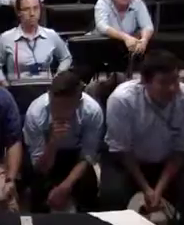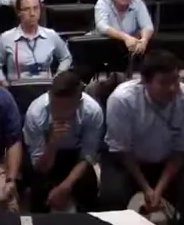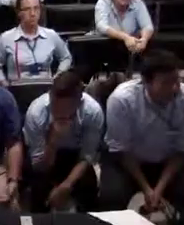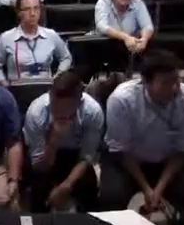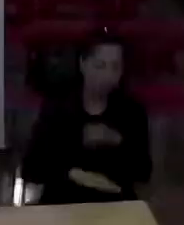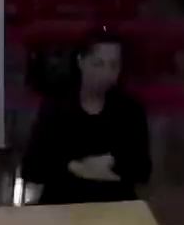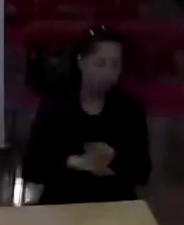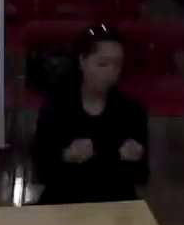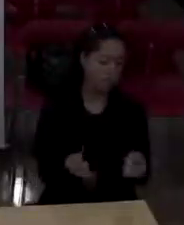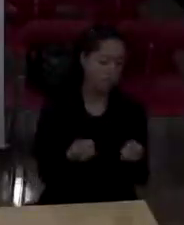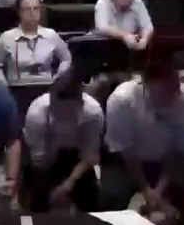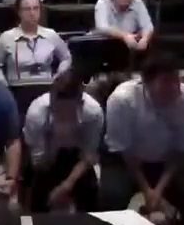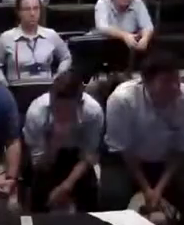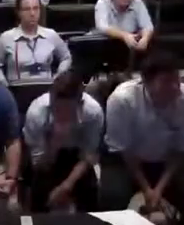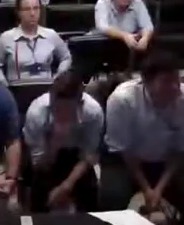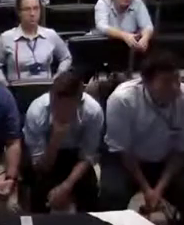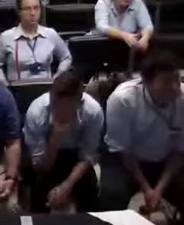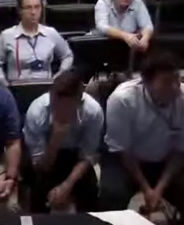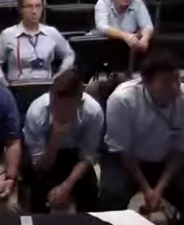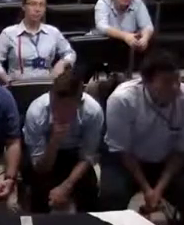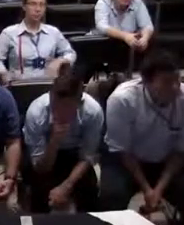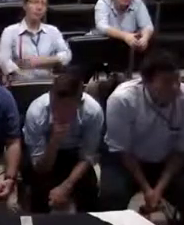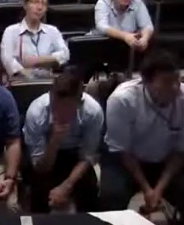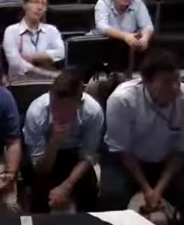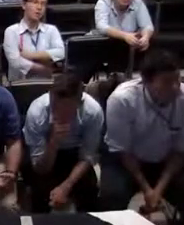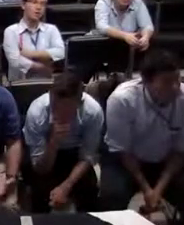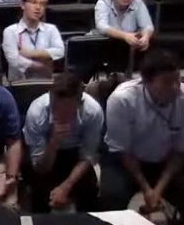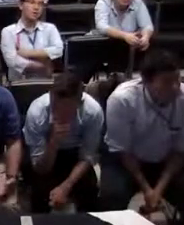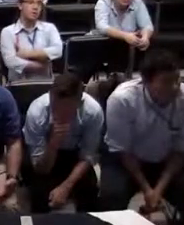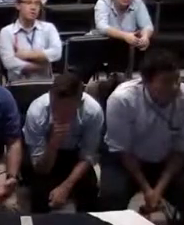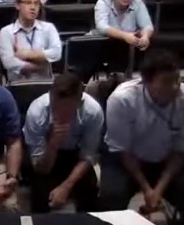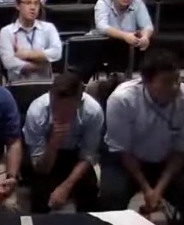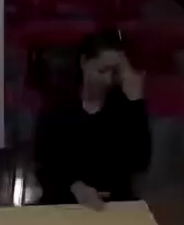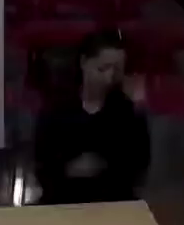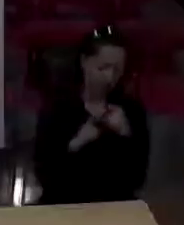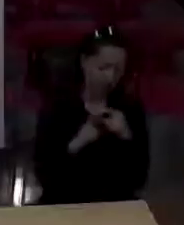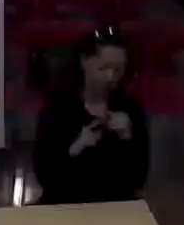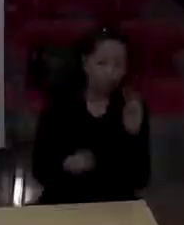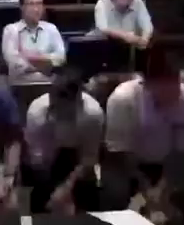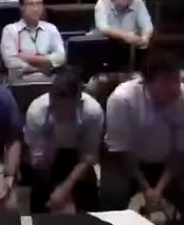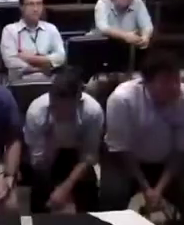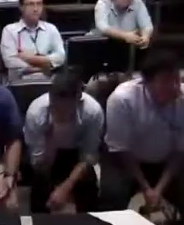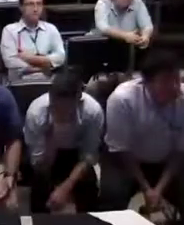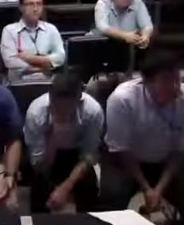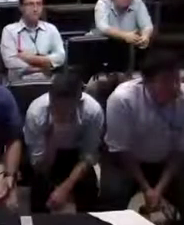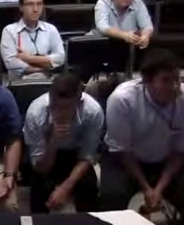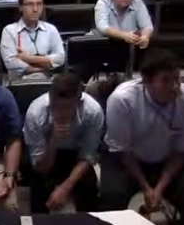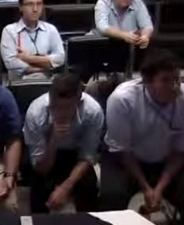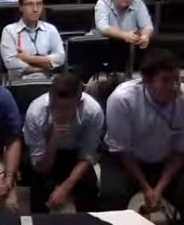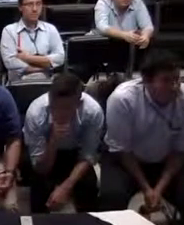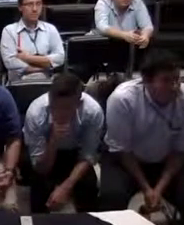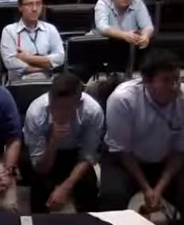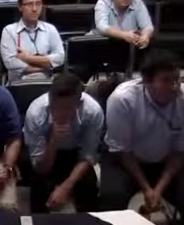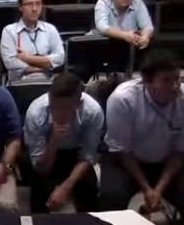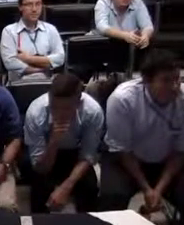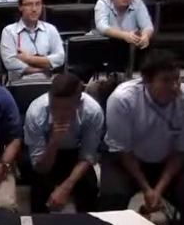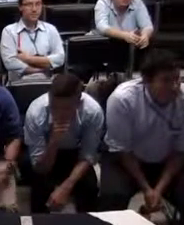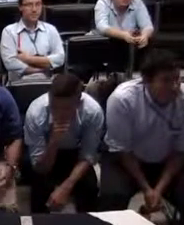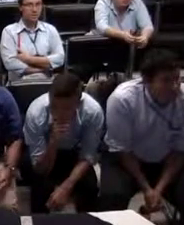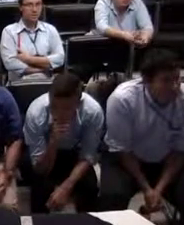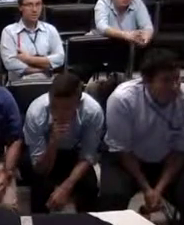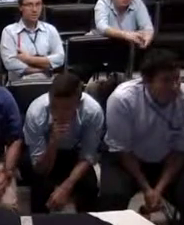cuando se desempeñan en las empresas tienen que manipular herramientas que solamente están en inglés. Entonces se